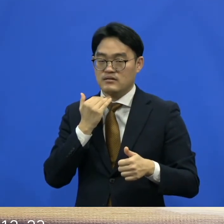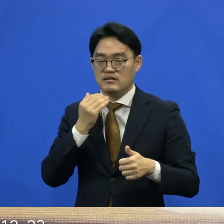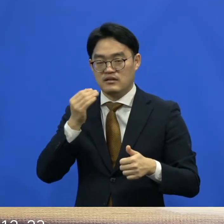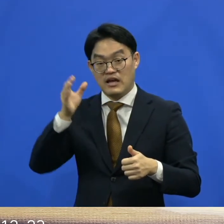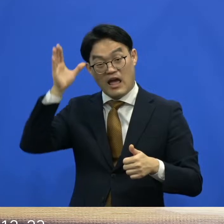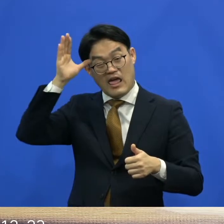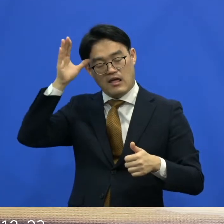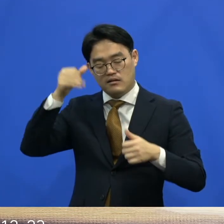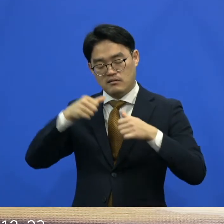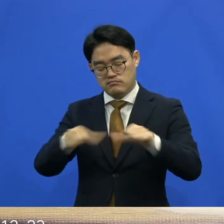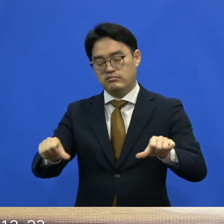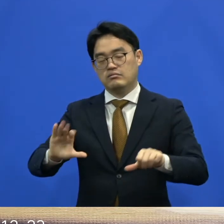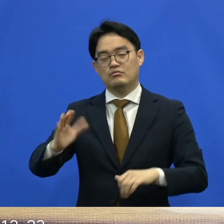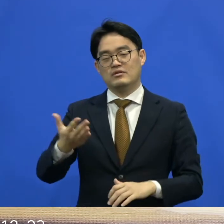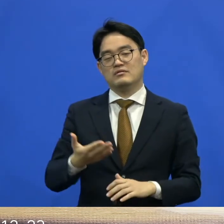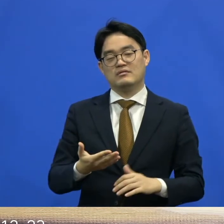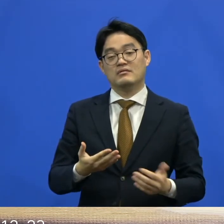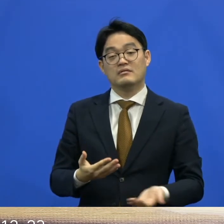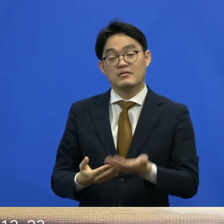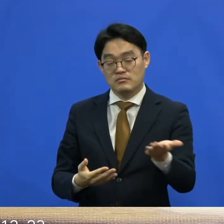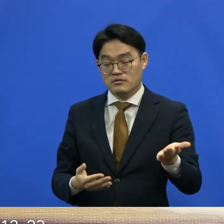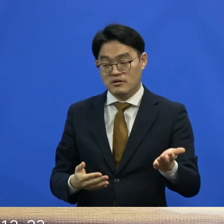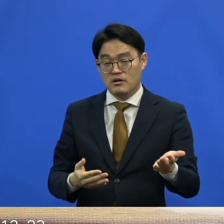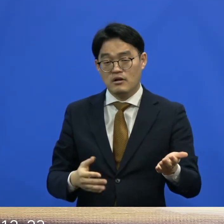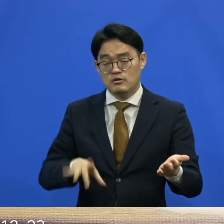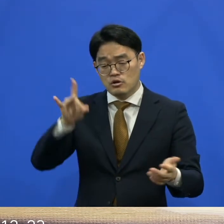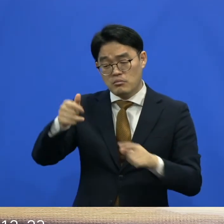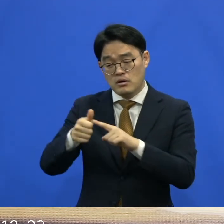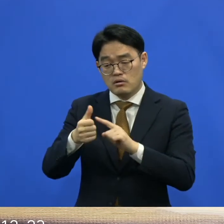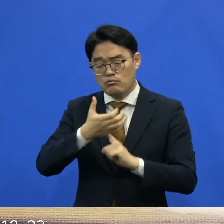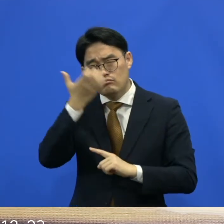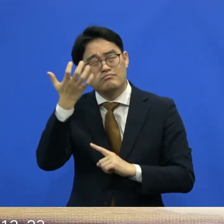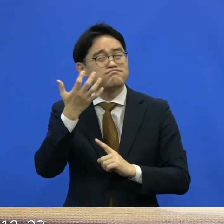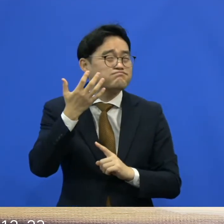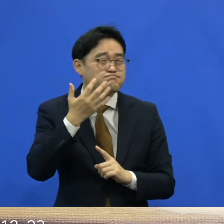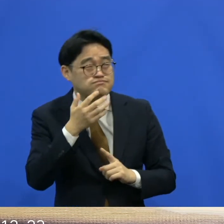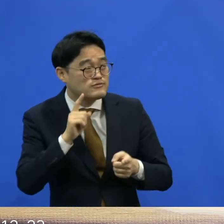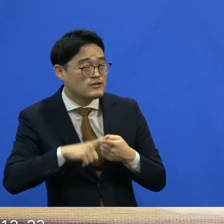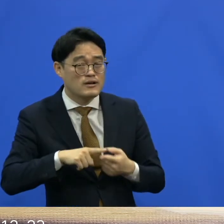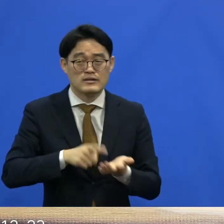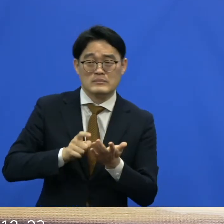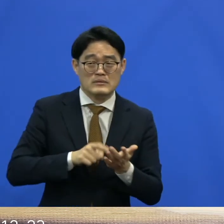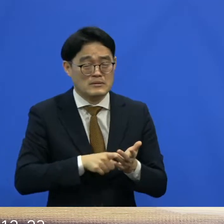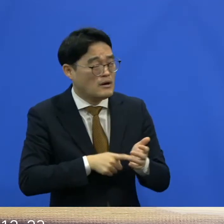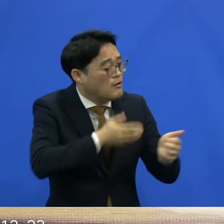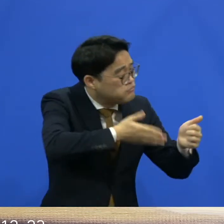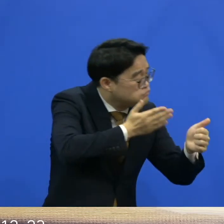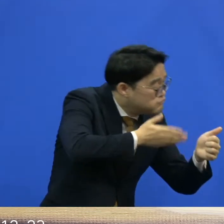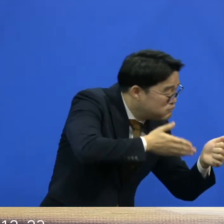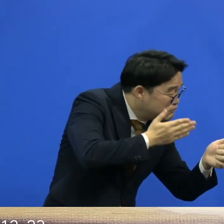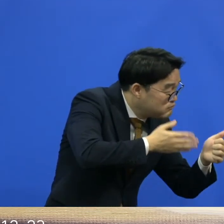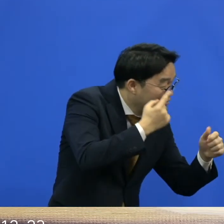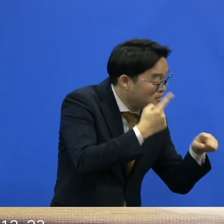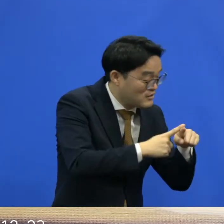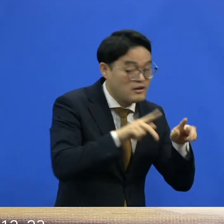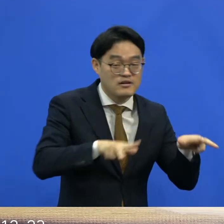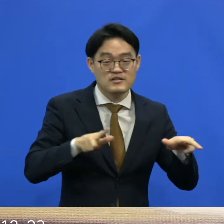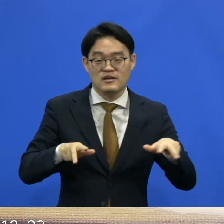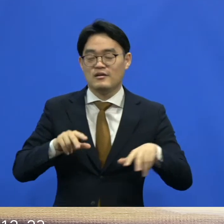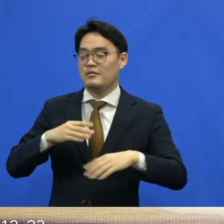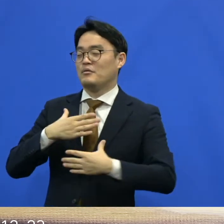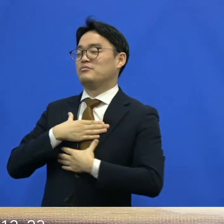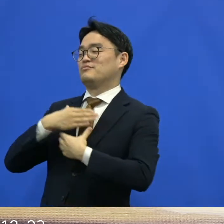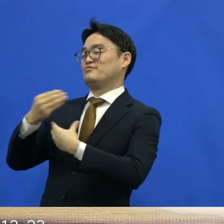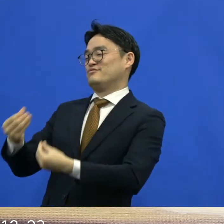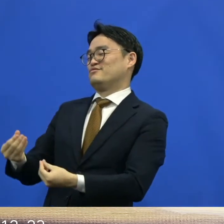해결되고 나면 무심해집니다. 아마 이 술 맡은 관원장도 그럴 것입니다. 감옥에 있을